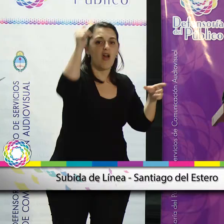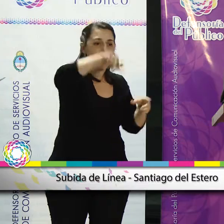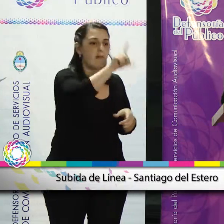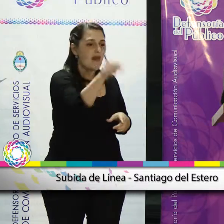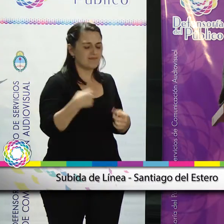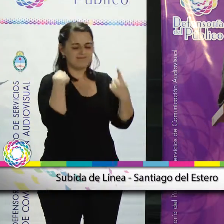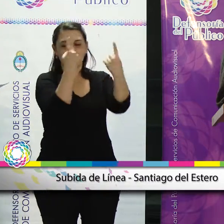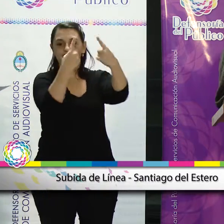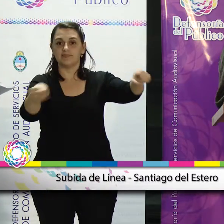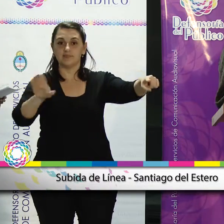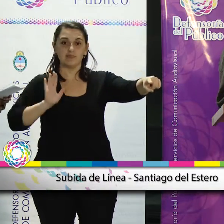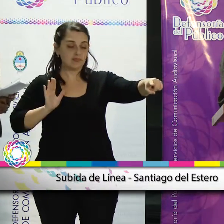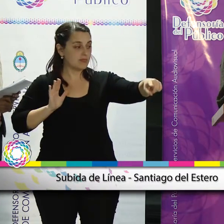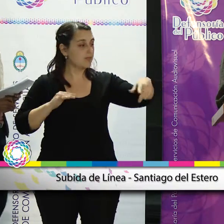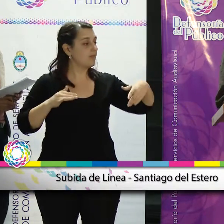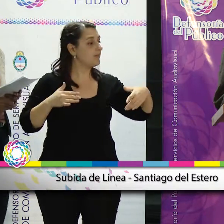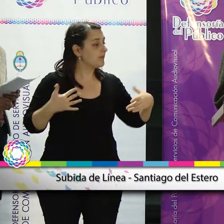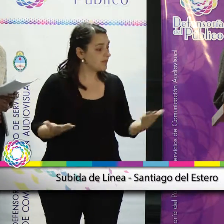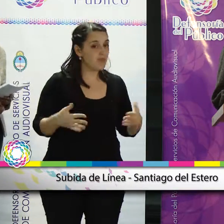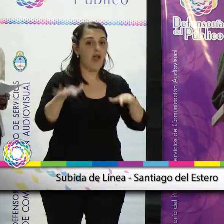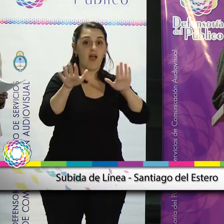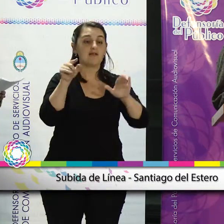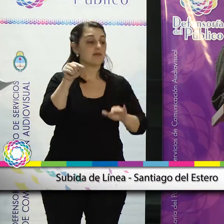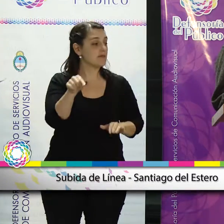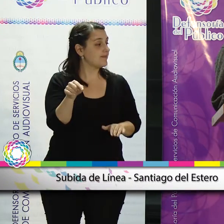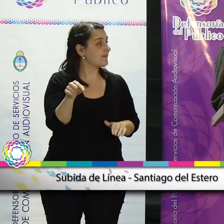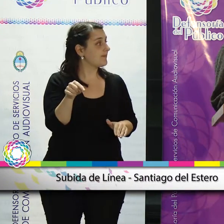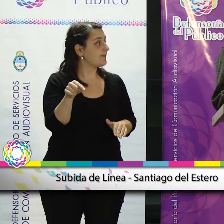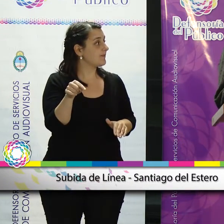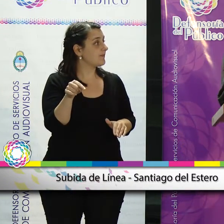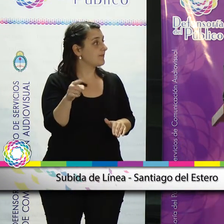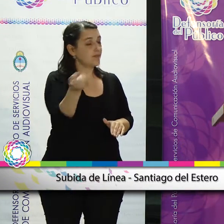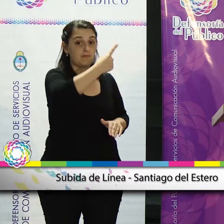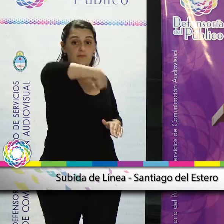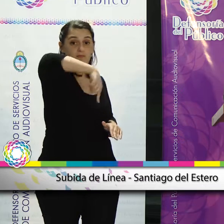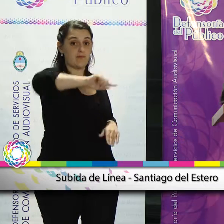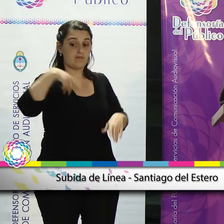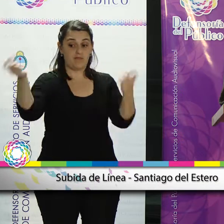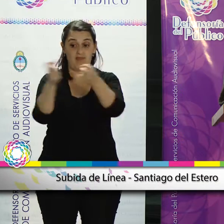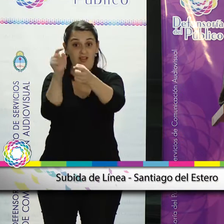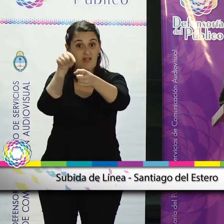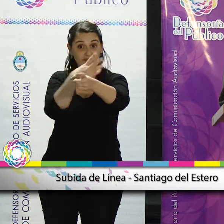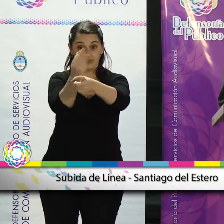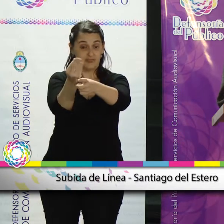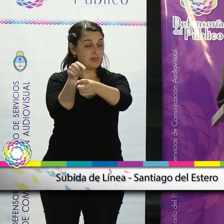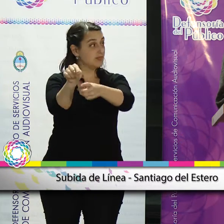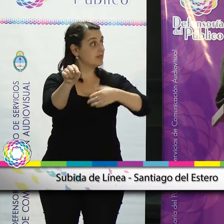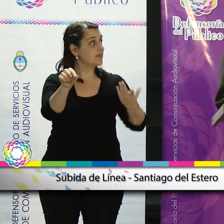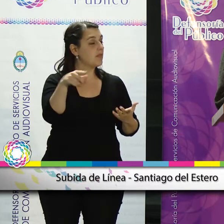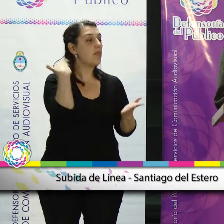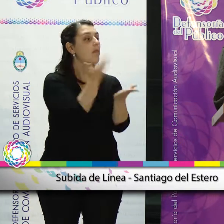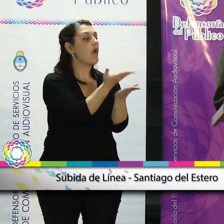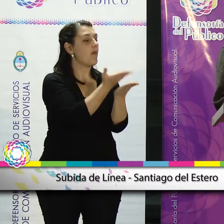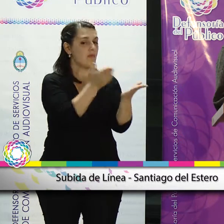país entonces en ese sentido nosotros integrantes de la revista digital subida de línea proponemos lo